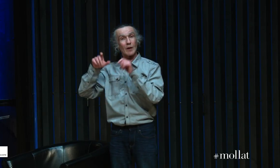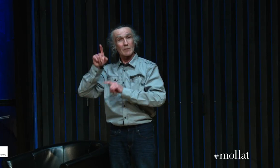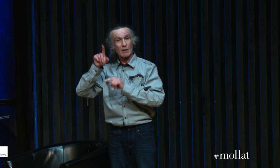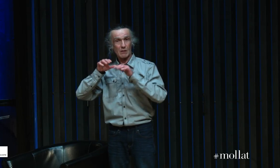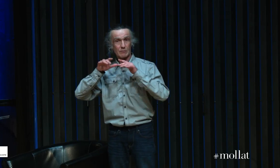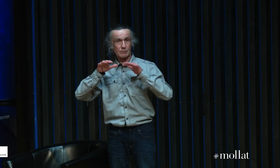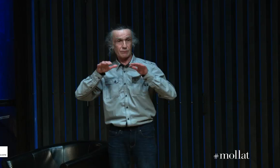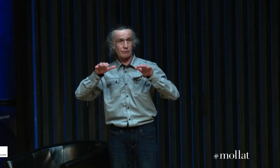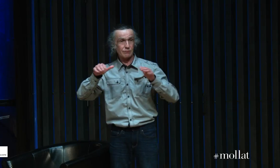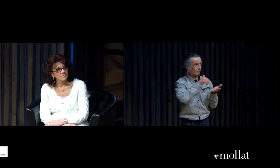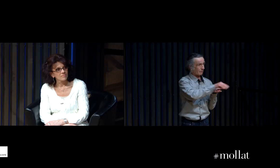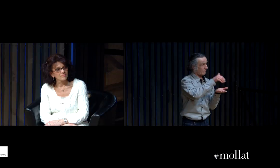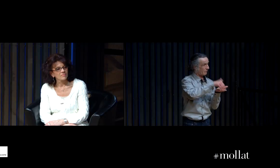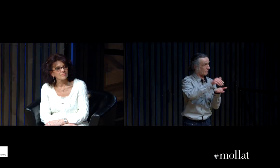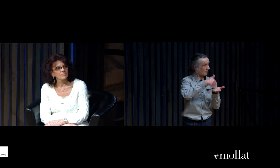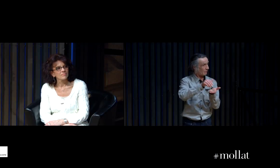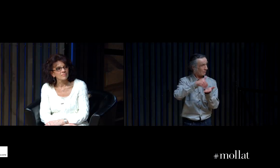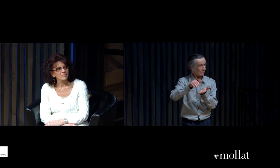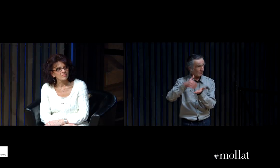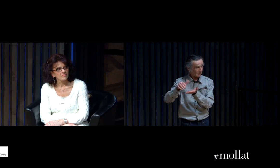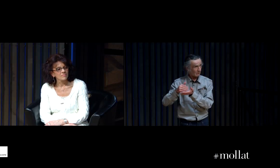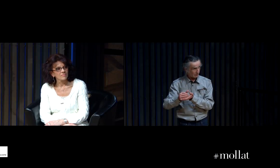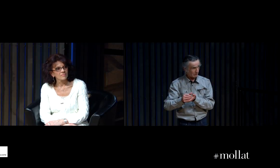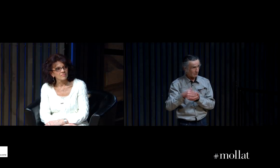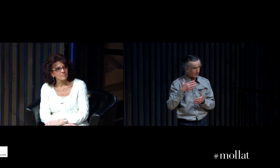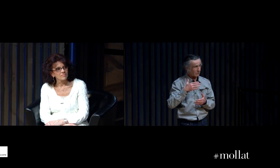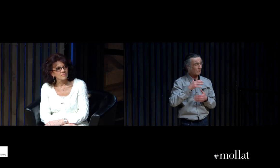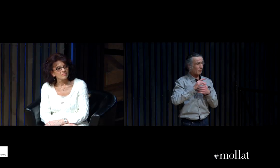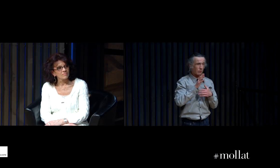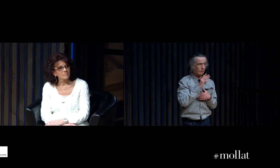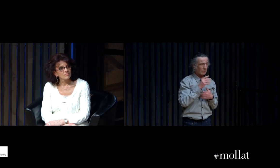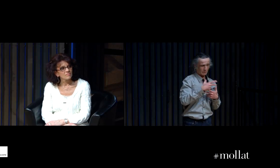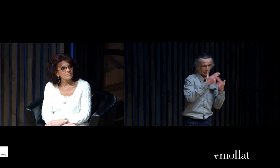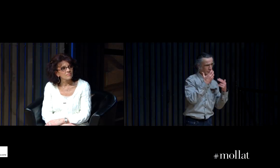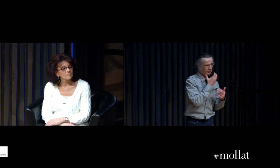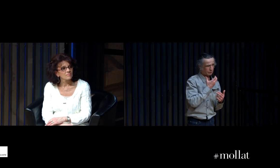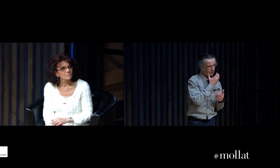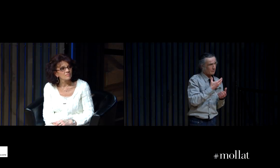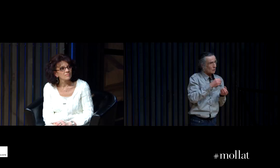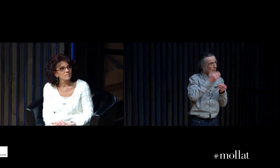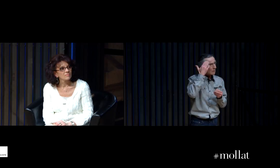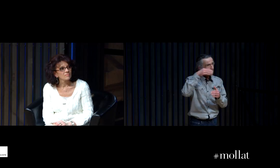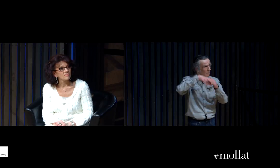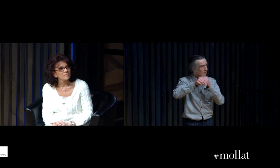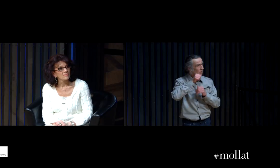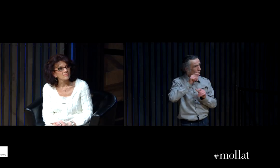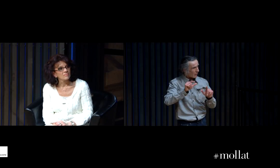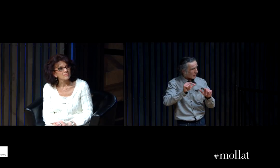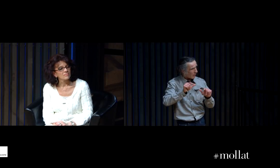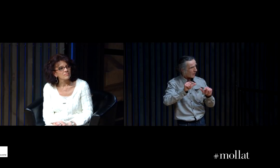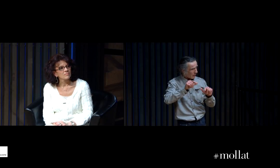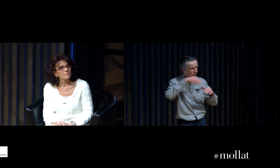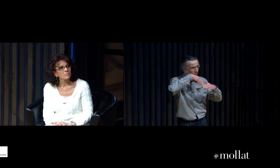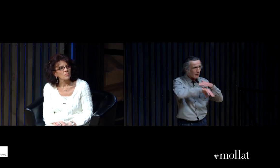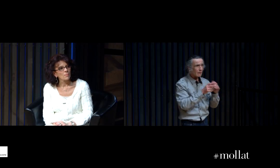en langue des signes, ben bien sûr, ces sourds professionnels ont été remerciés. Ils ne travaillaient